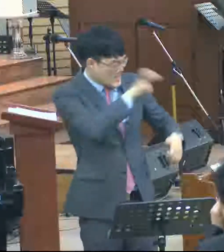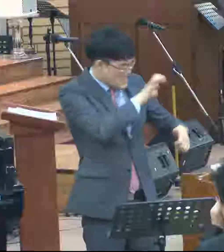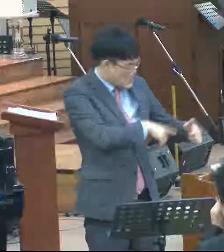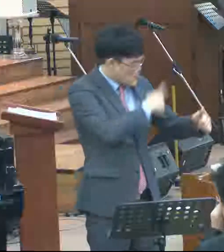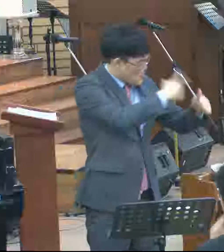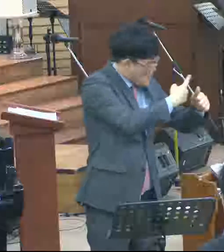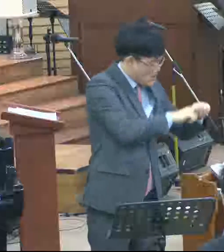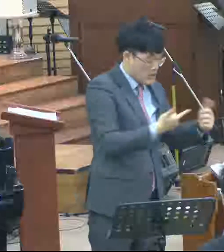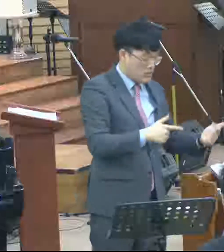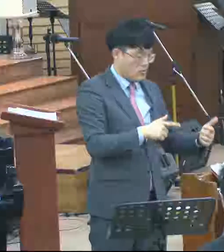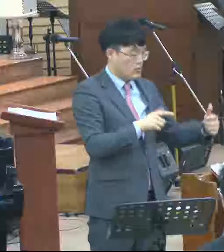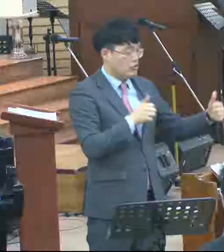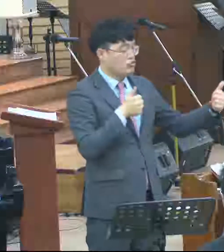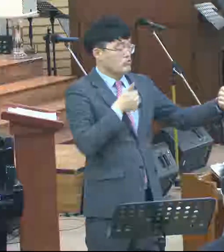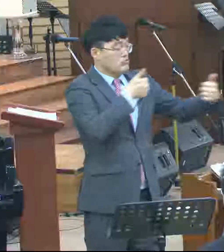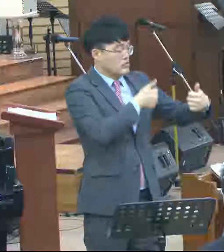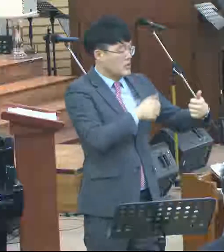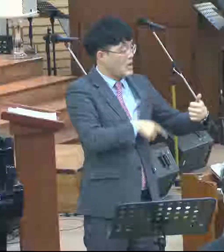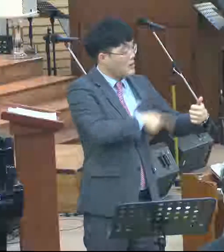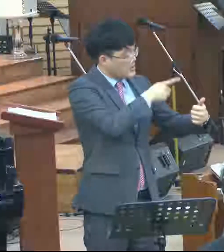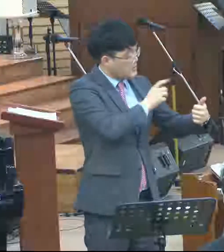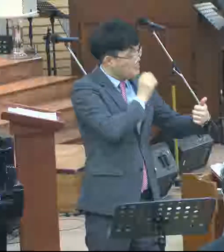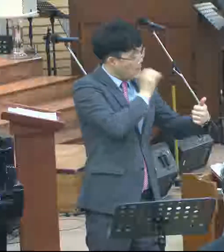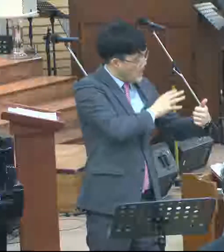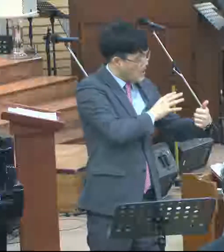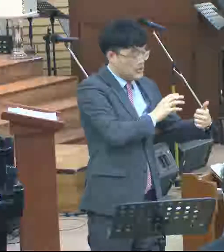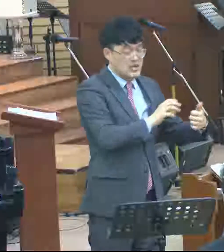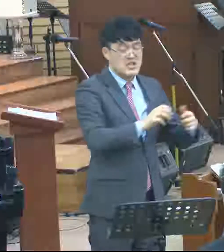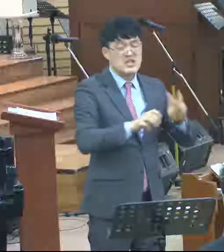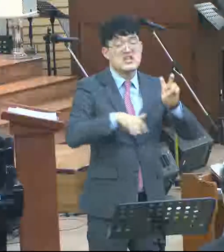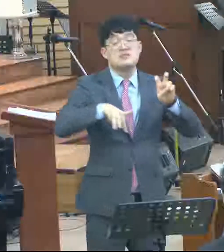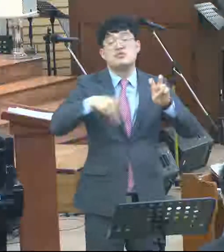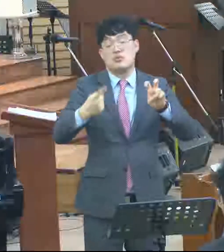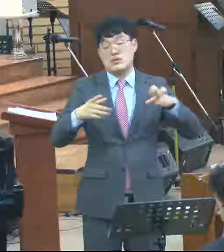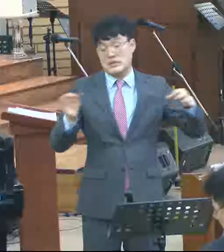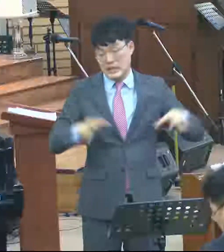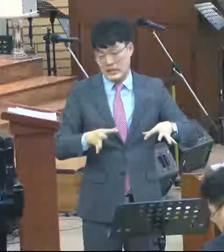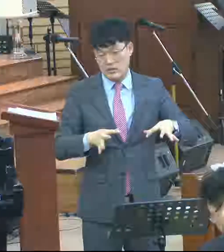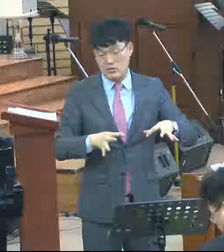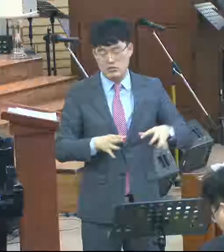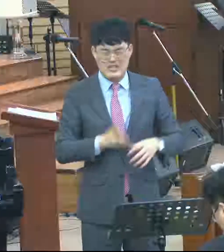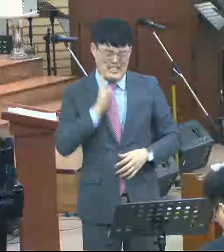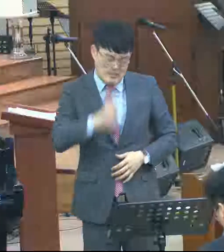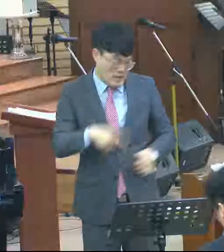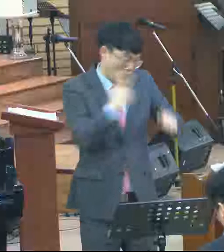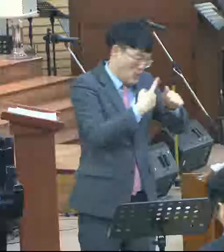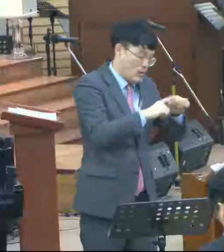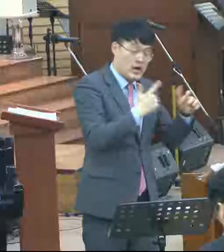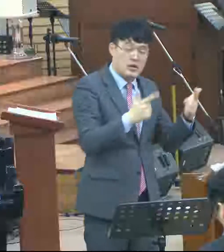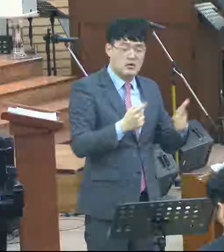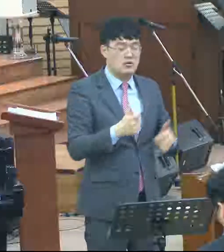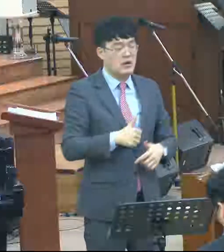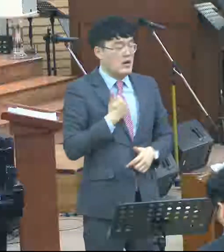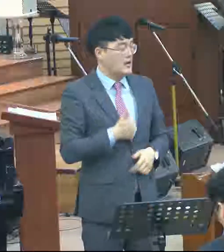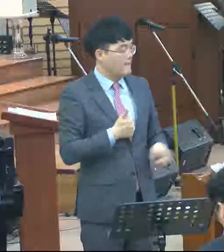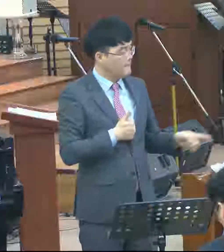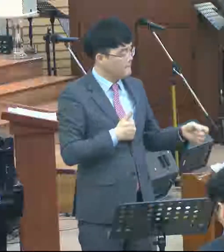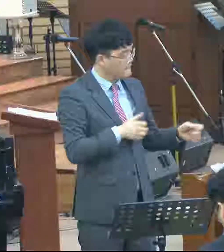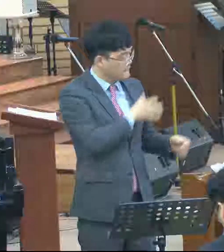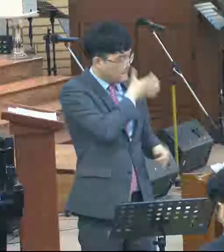CCTV에 촬영된 시간이 20초예요. 그리고 욕을 한 것도 아니에요. 좀 화가 나서 얘기를 한 거예요.